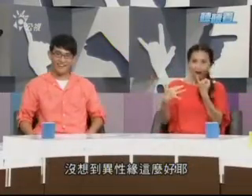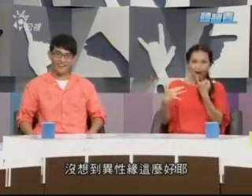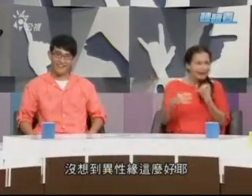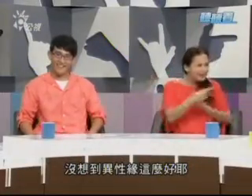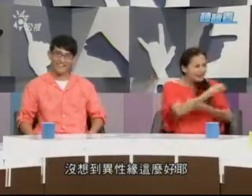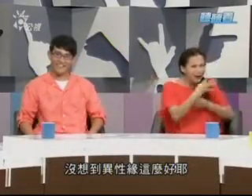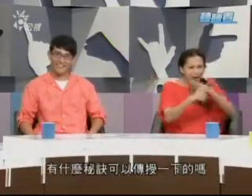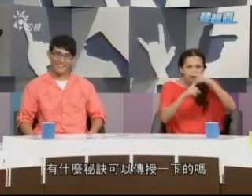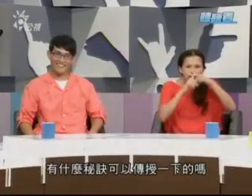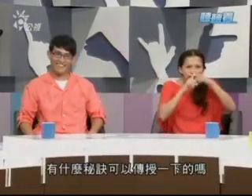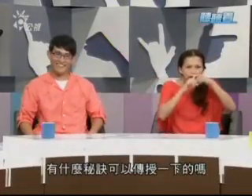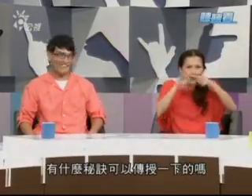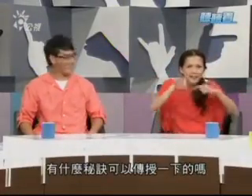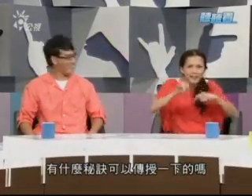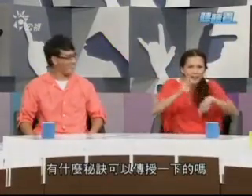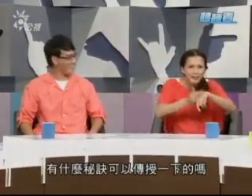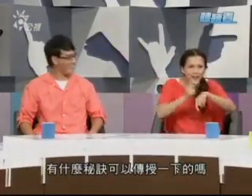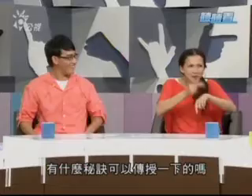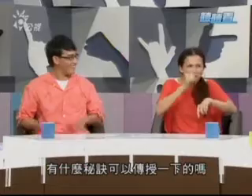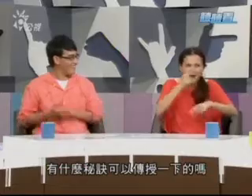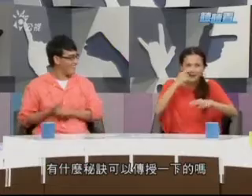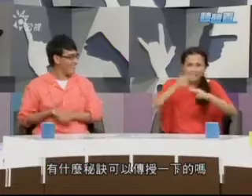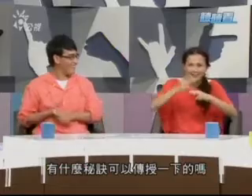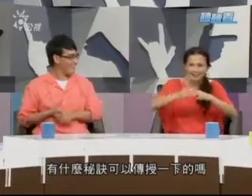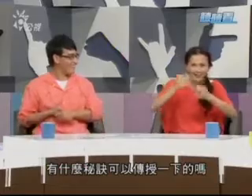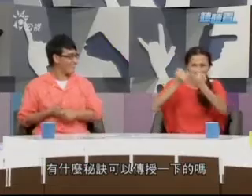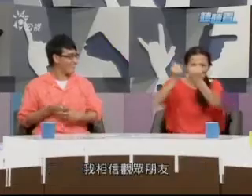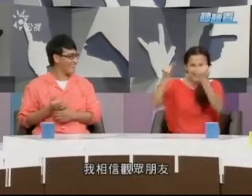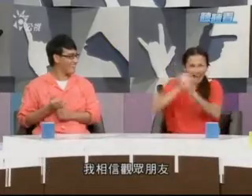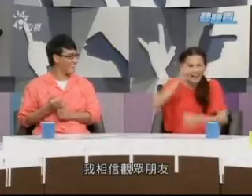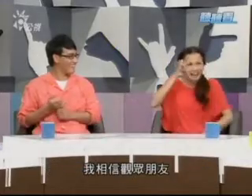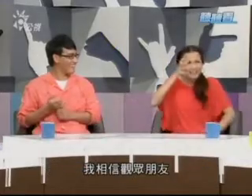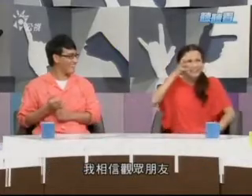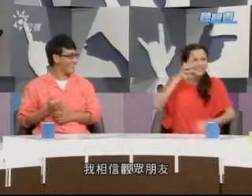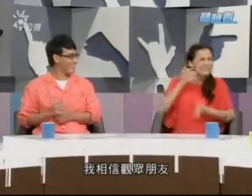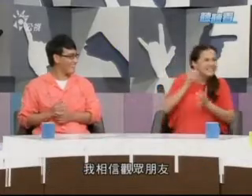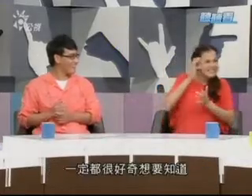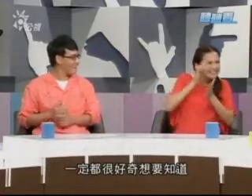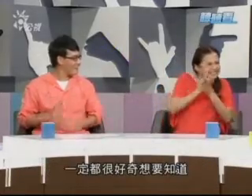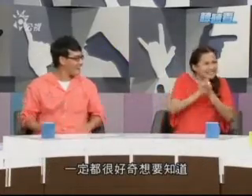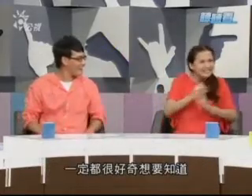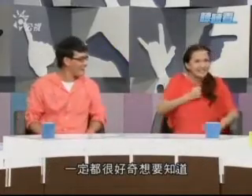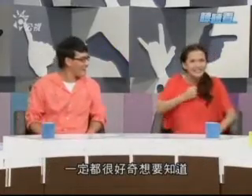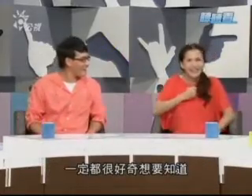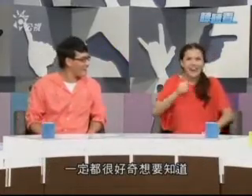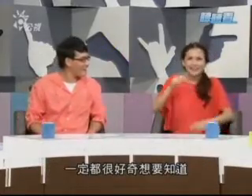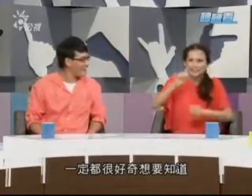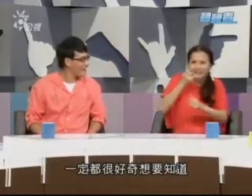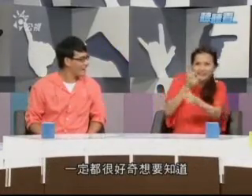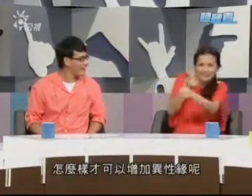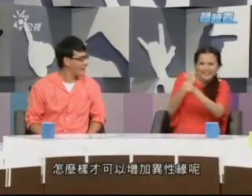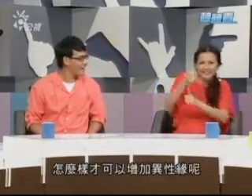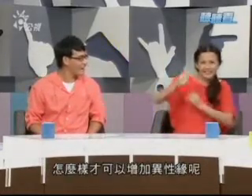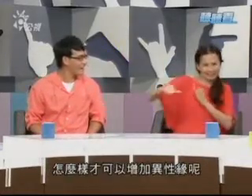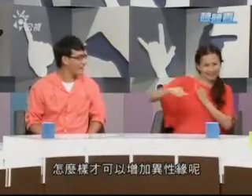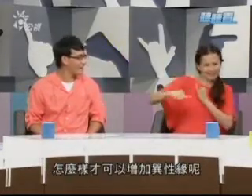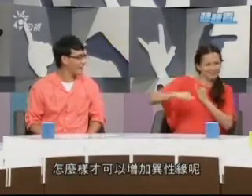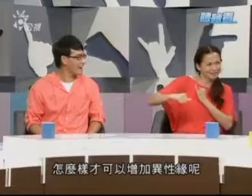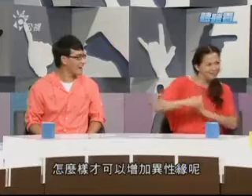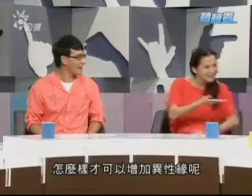好哎，有什么秘诀可以传授一下的吗？我相信观众朋友一定都很好奇，想要知道怎么样才可以增加异